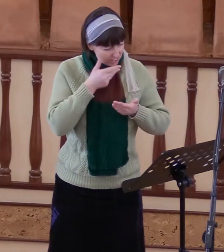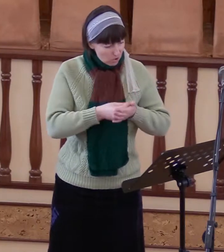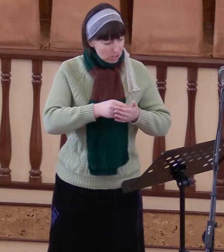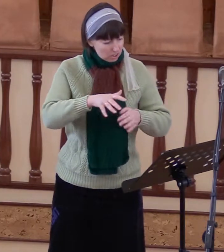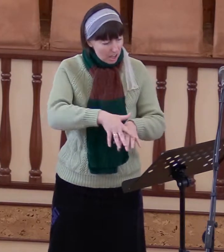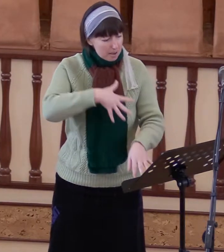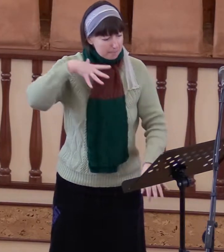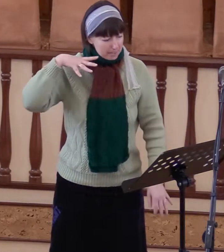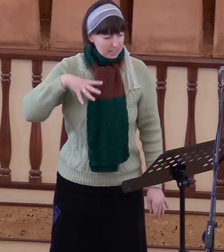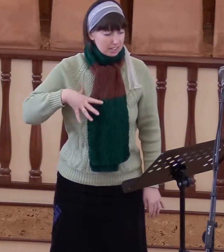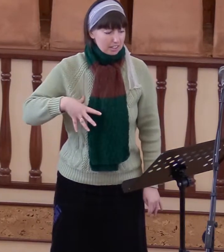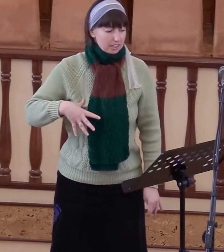долготерпение.